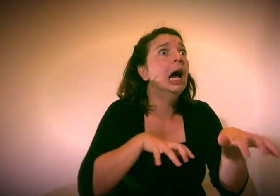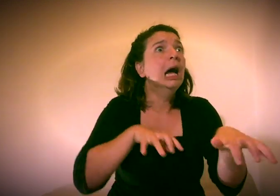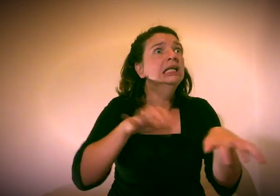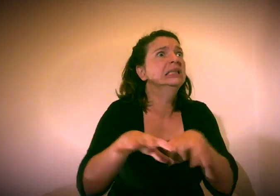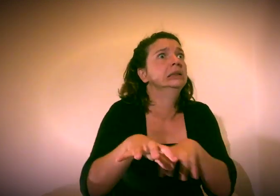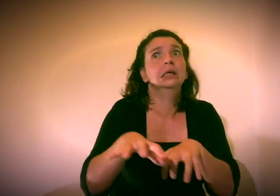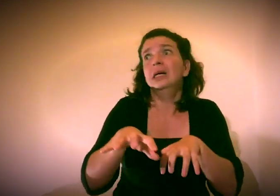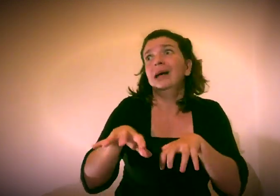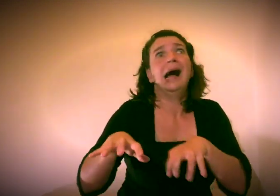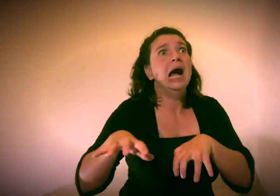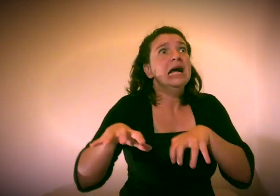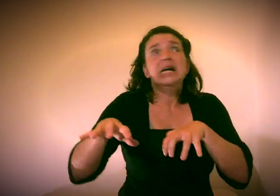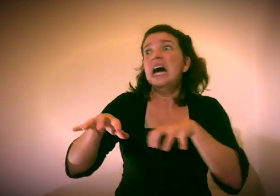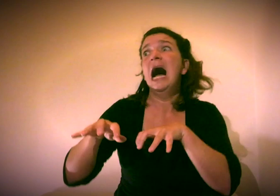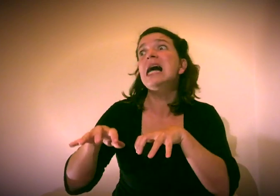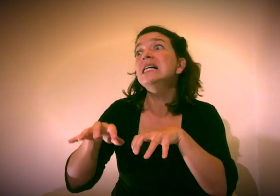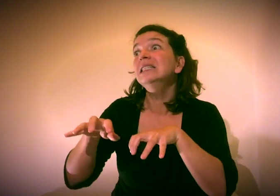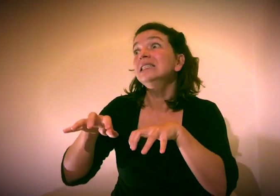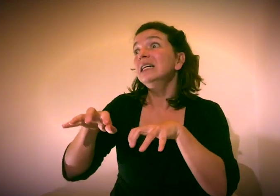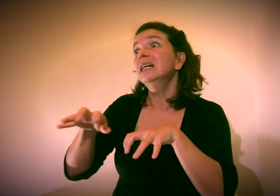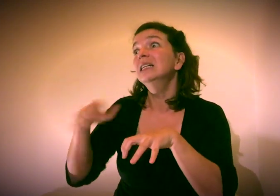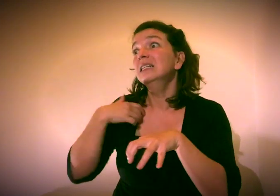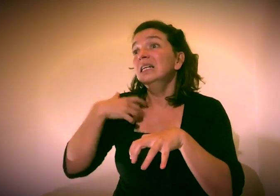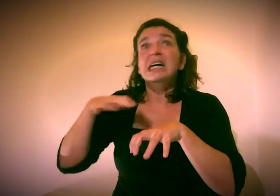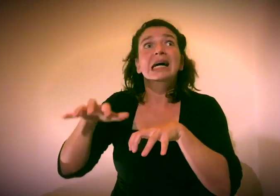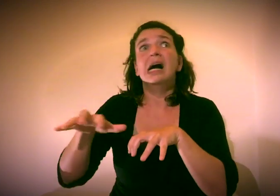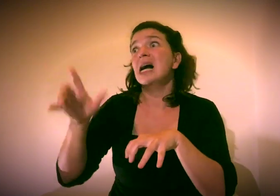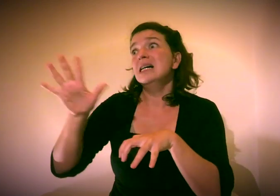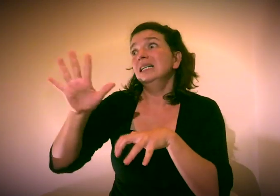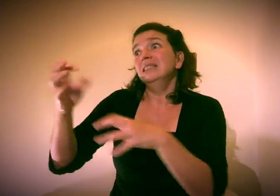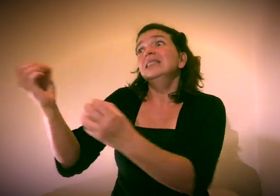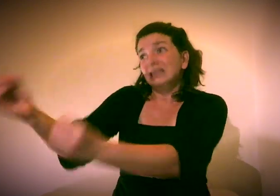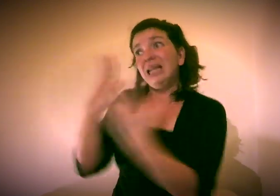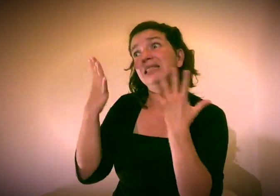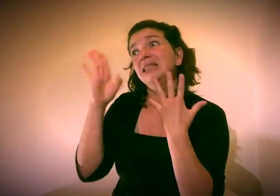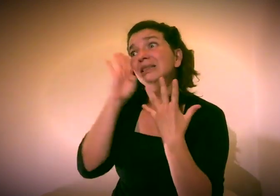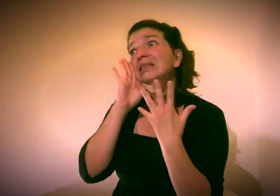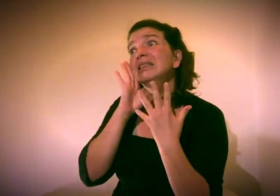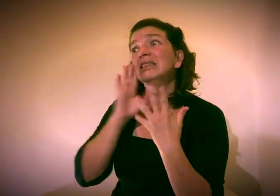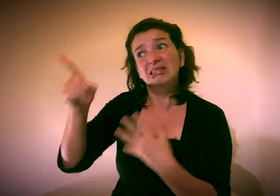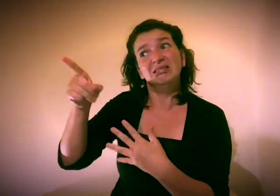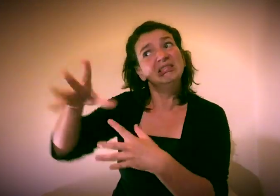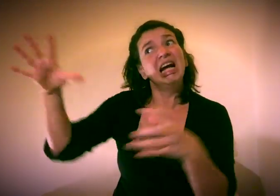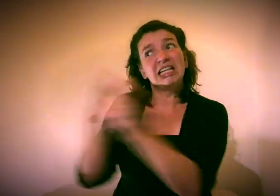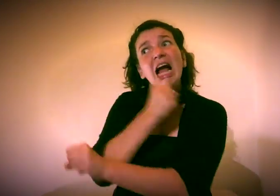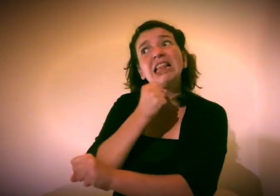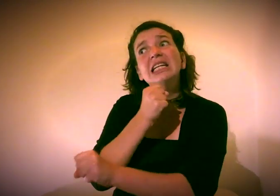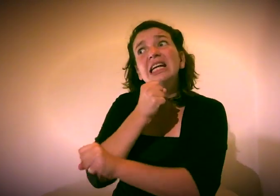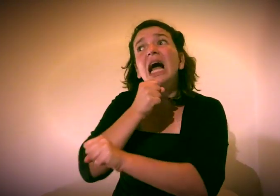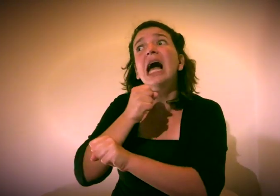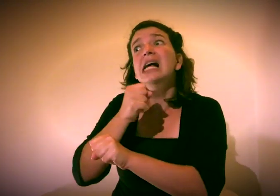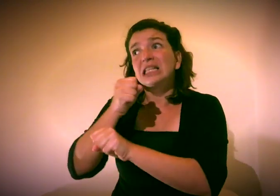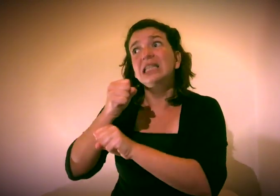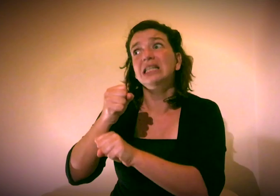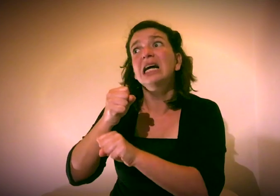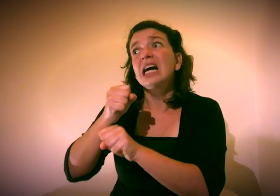Elle semblait terrifiée. Sa voix tremblante supplia. « Tu as gagné, laisse-moi